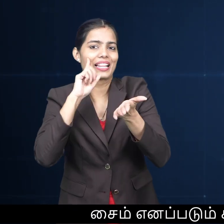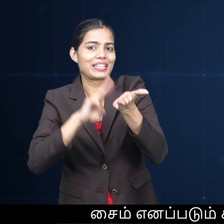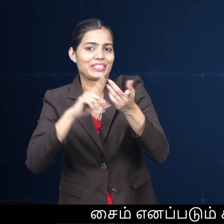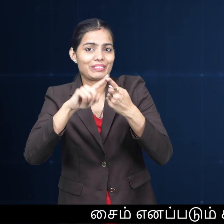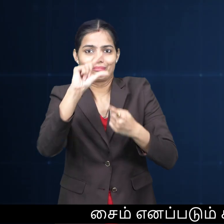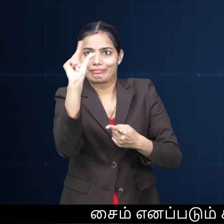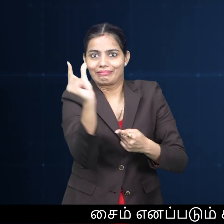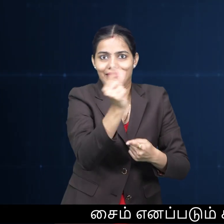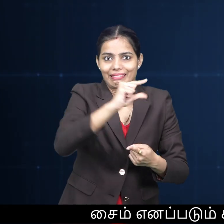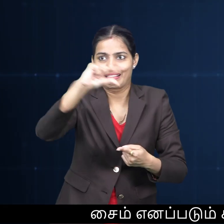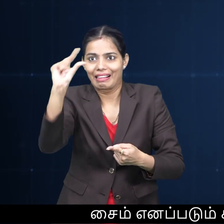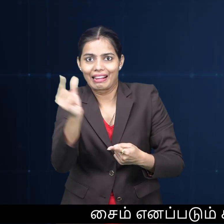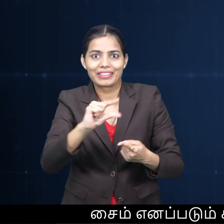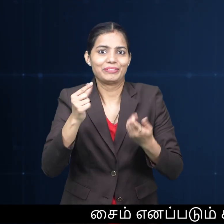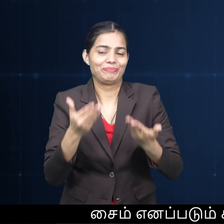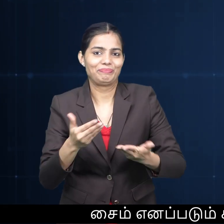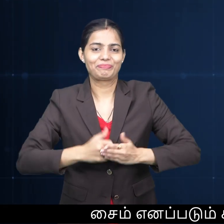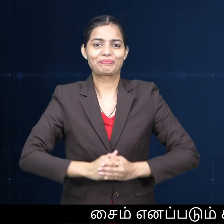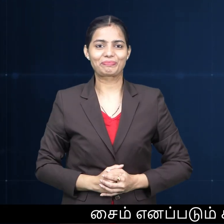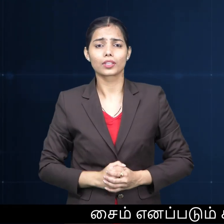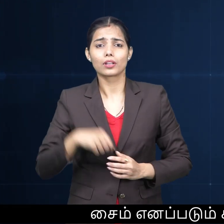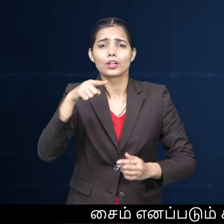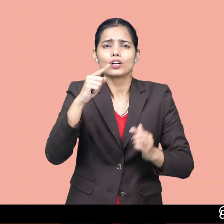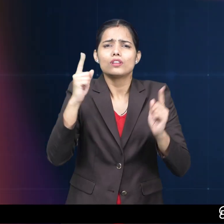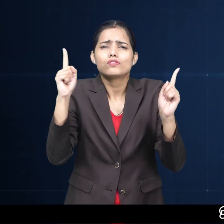அல்லது சைம் எனப்படும் குழம்பை உருவாக்குகிறது.